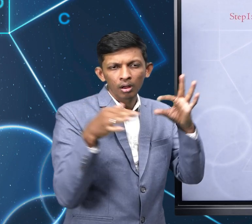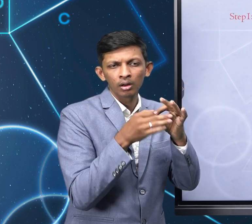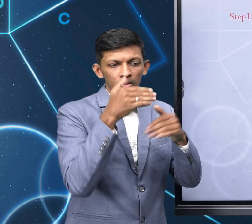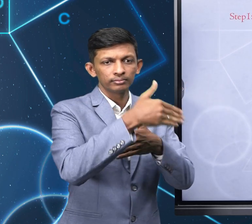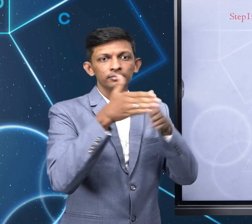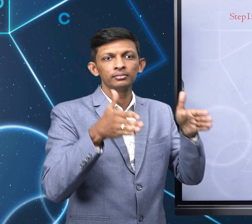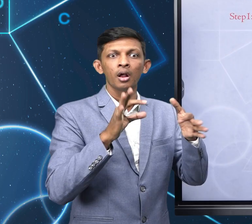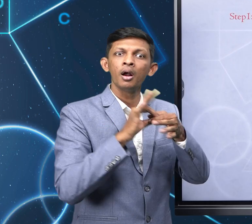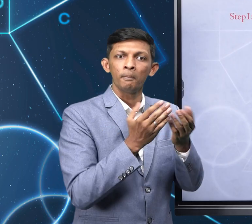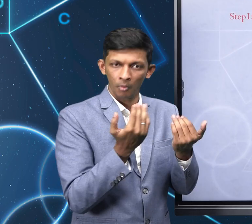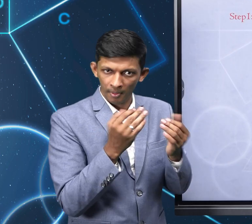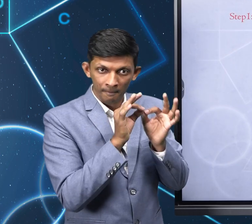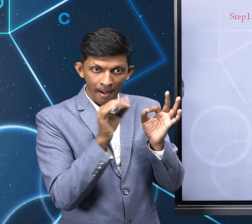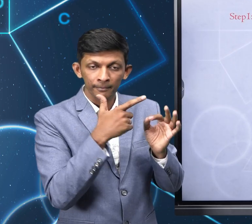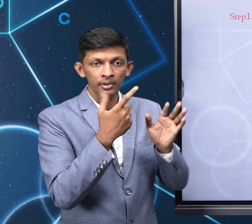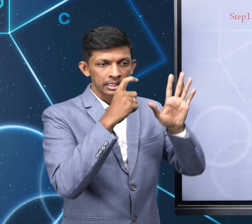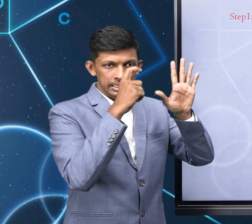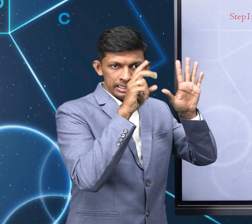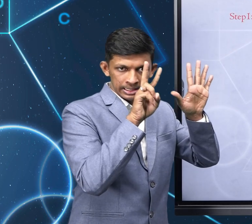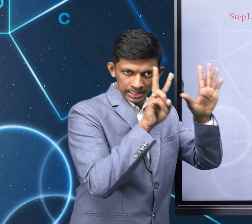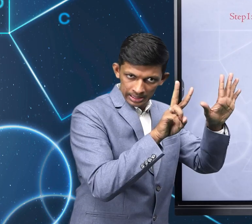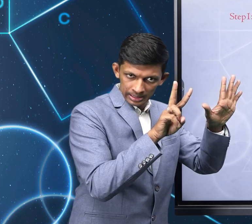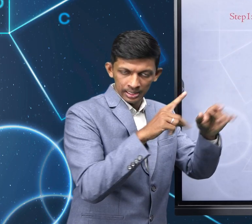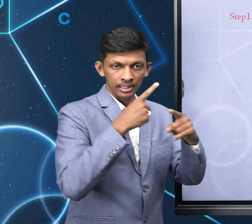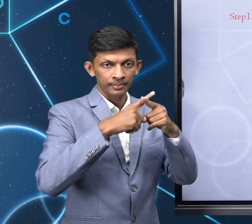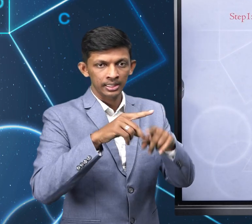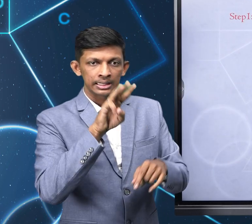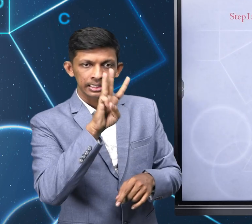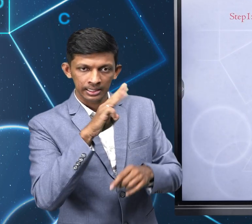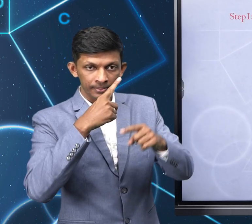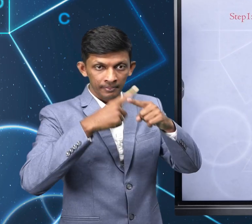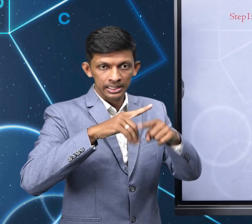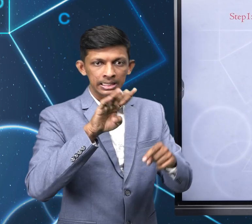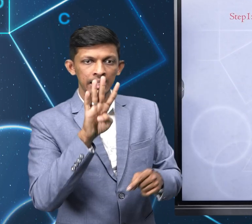7x3x4 या क्युबॉइड परिमाणांचे आयसोमेट्रिक स्केच काढूया.